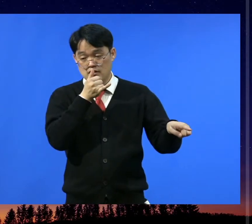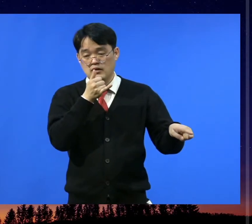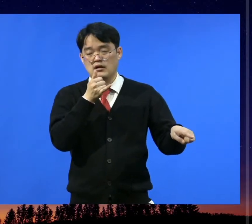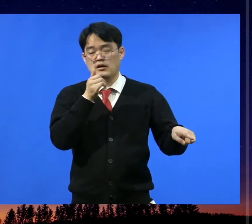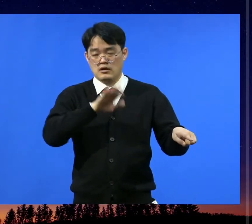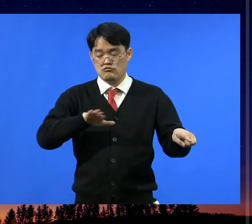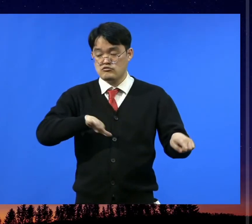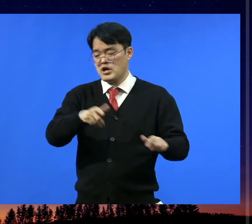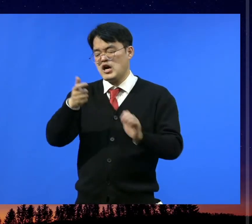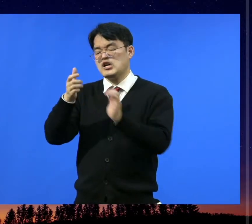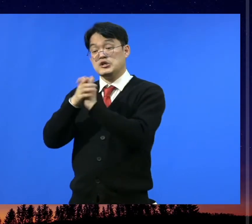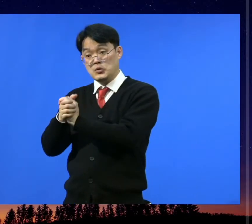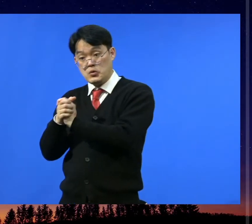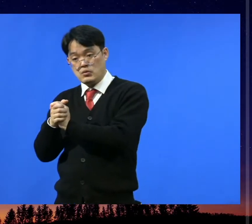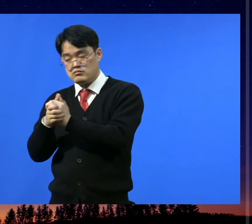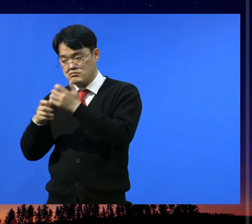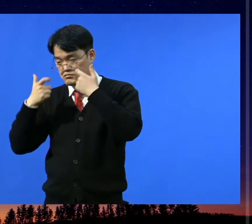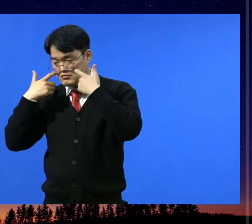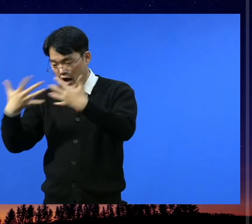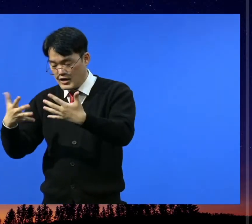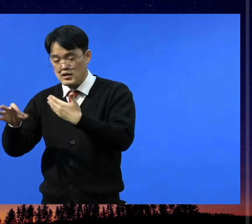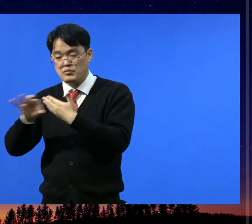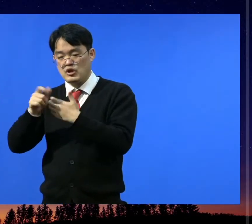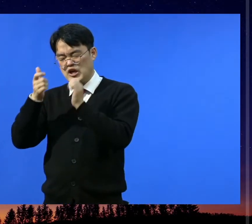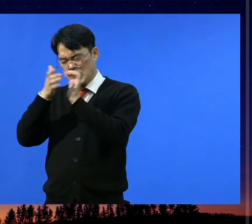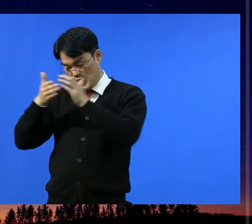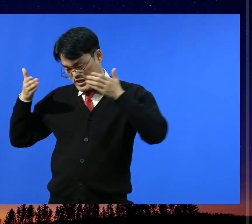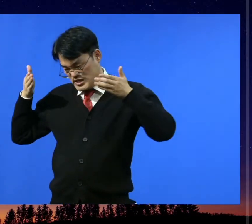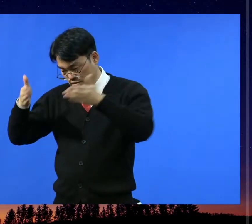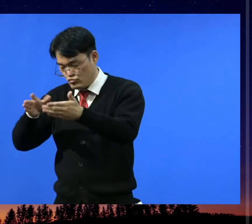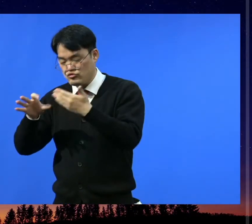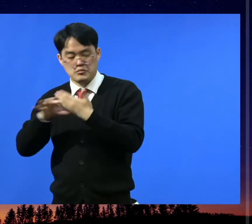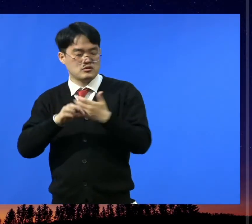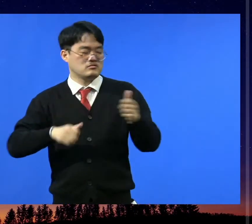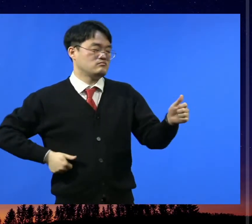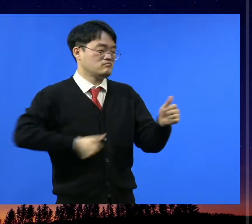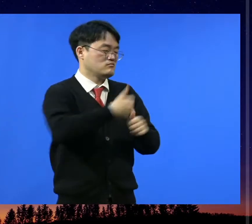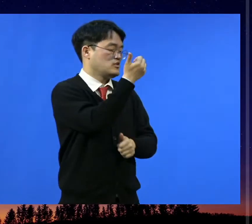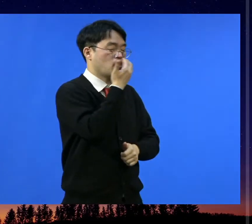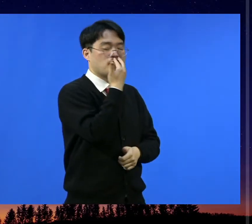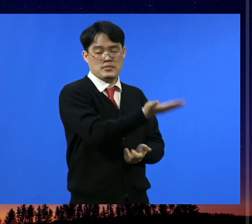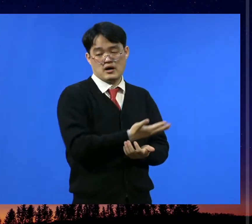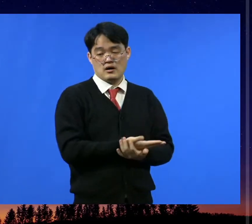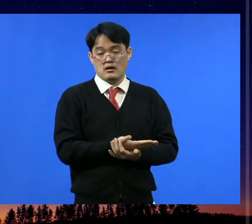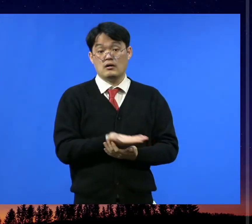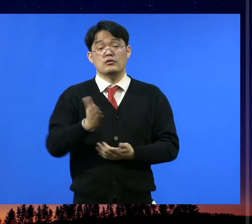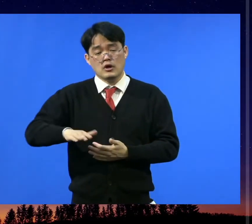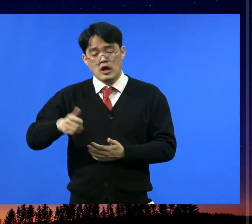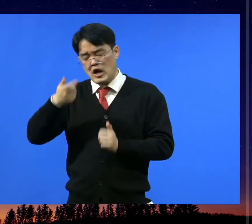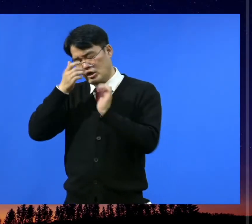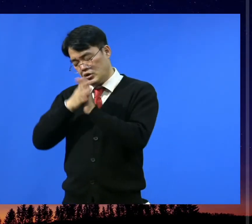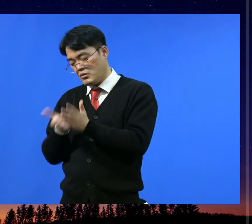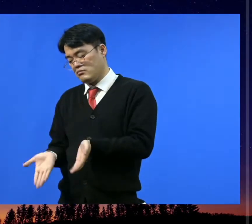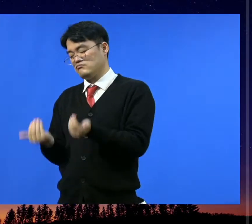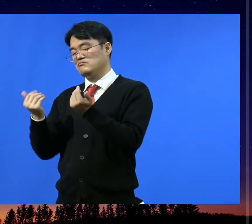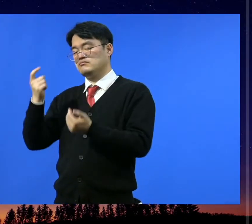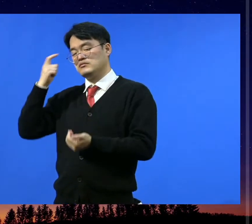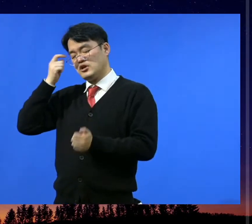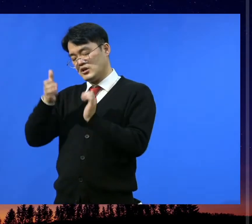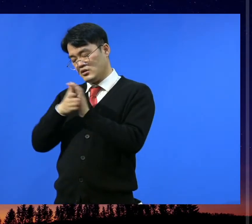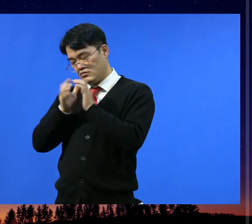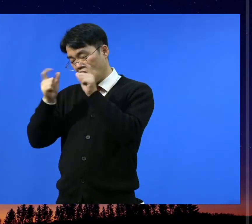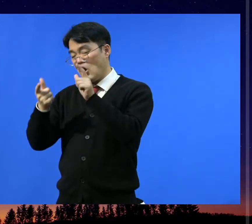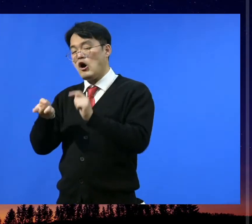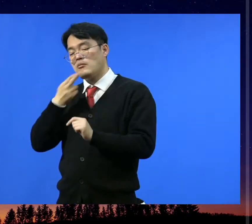기도가 희미해지고 기도가 소홀히 되고 기도를 그냥 등한시 여기고 기도에 영적인 무장을 하지 않고 깨어 기도하지